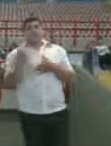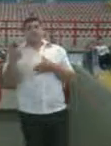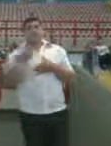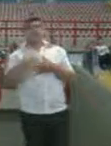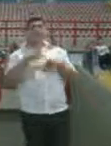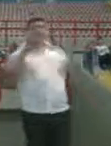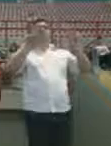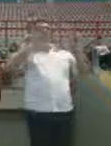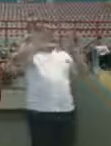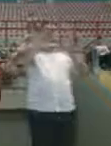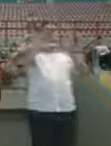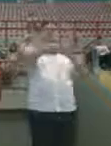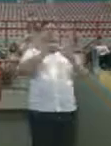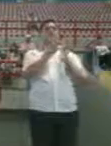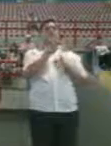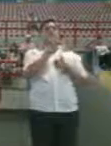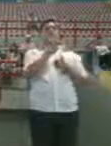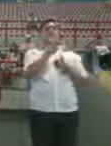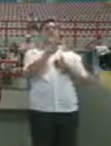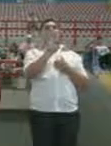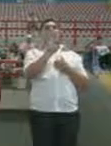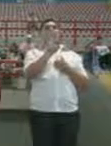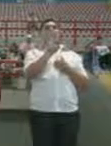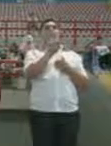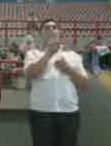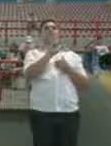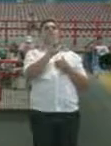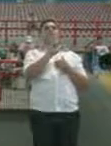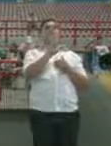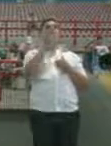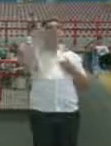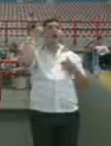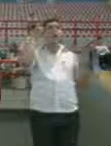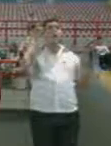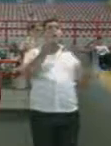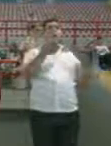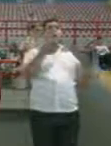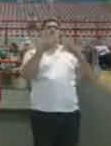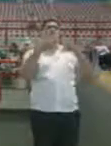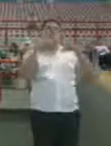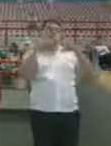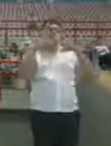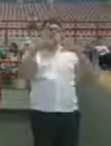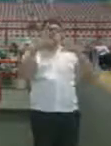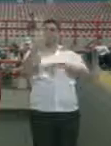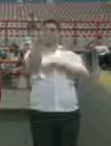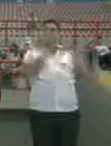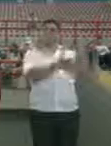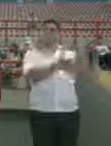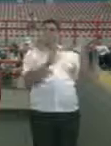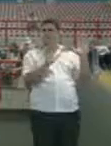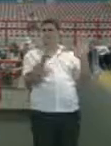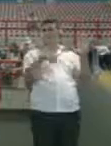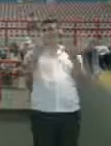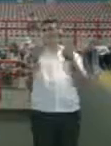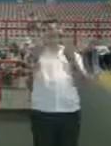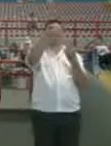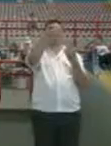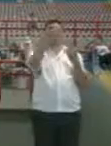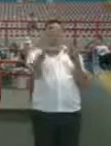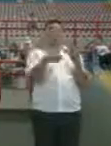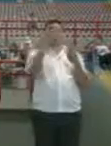de sustentabilidade, não pensem só em natureza não, viu? Porque nós temos 4 aspectos da sustentabilidade.